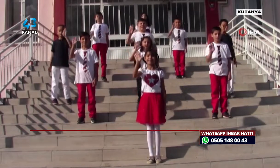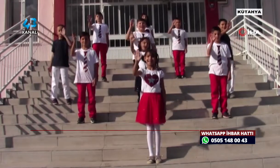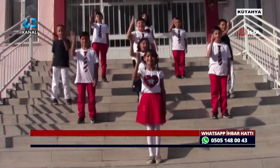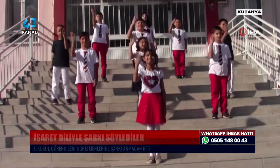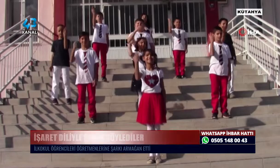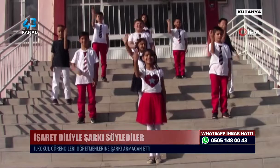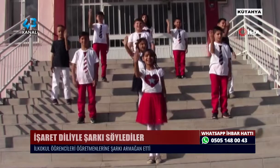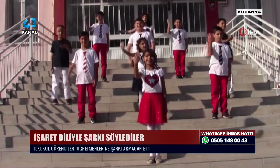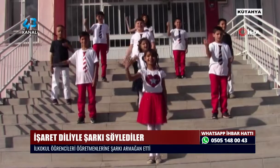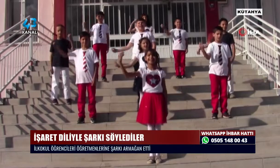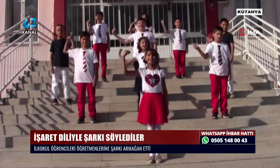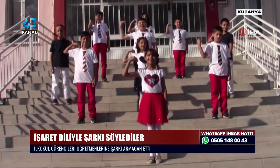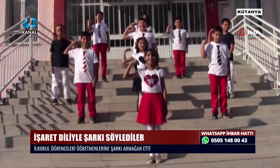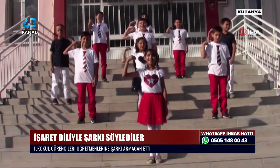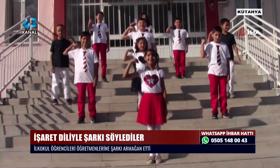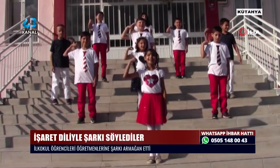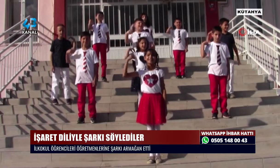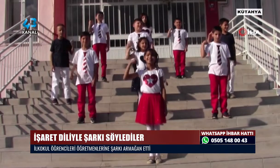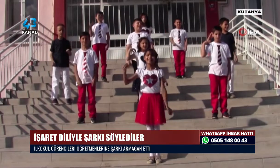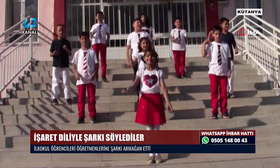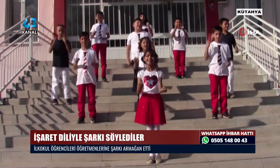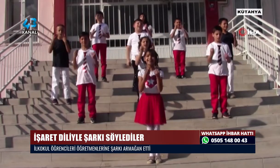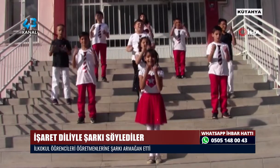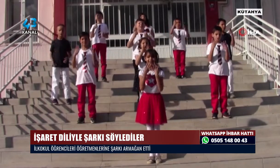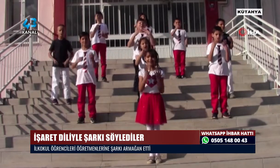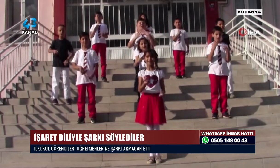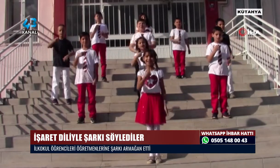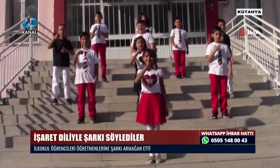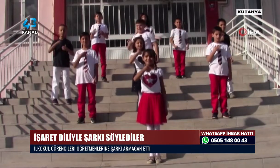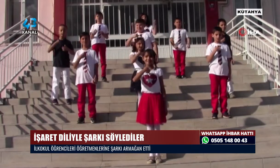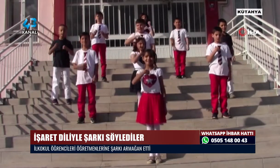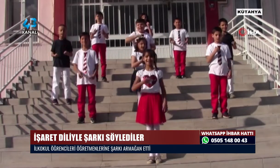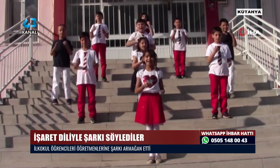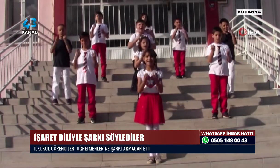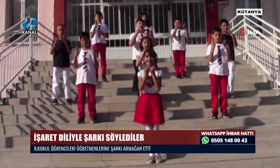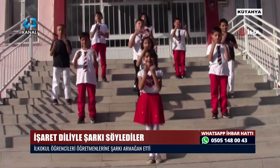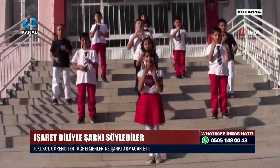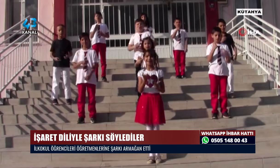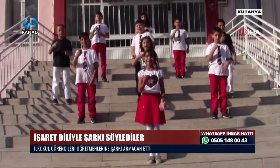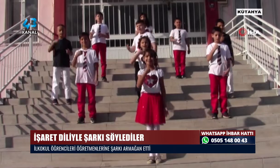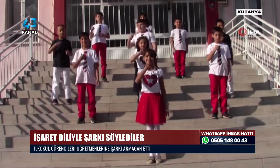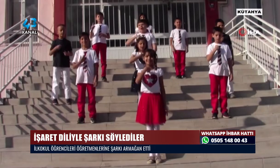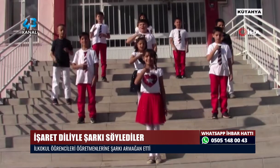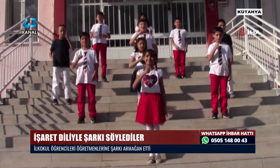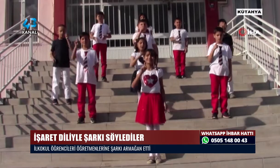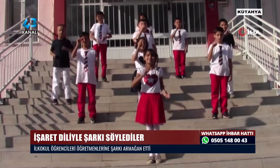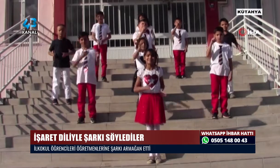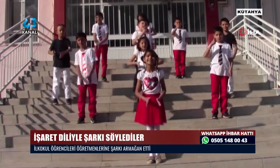İlkokul öğrencileri öğretmenler gününde işaret diliyle seslendirdikleri Anlat Bana Öğretmenim şarkısını öğretmenlerine armağan